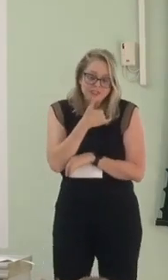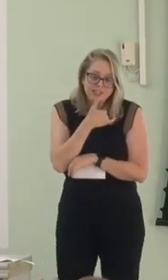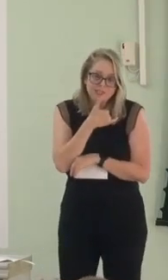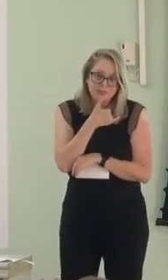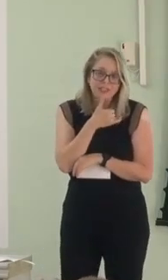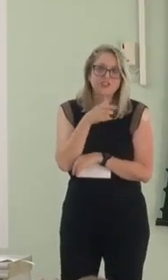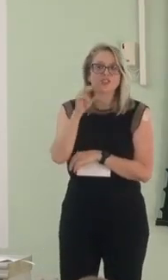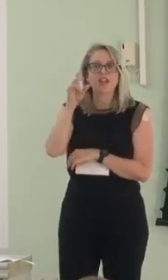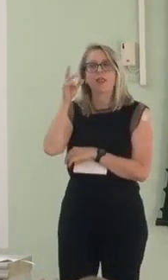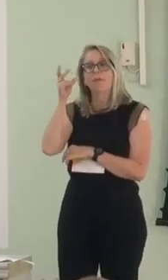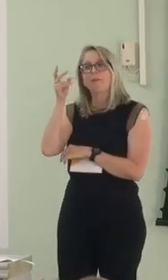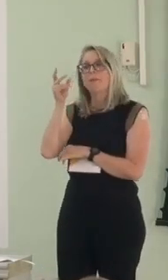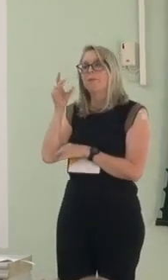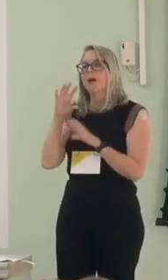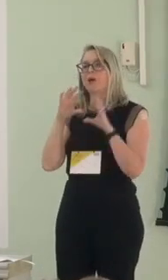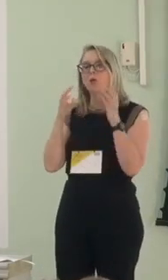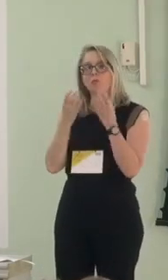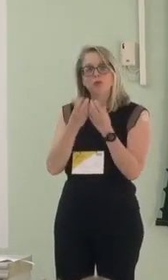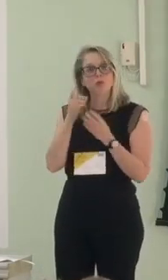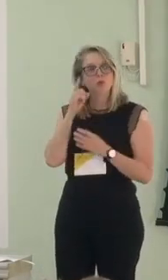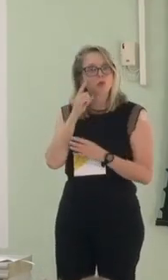contribui, infelizmente, para a